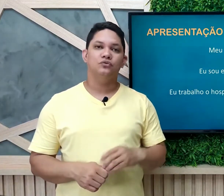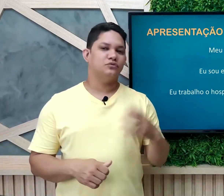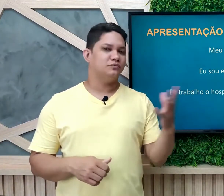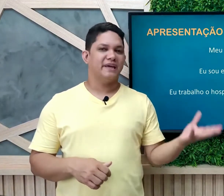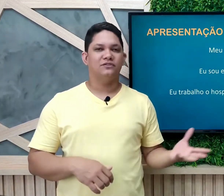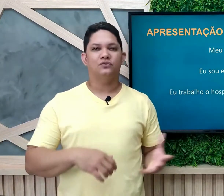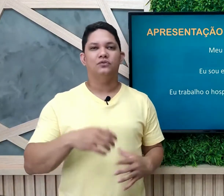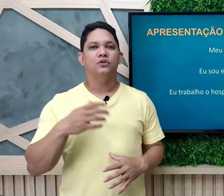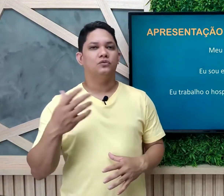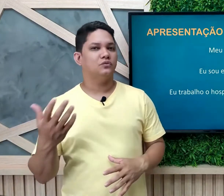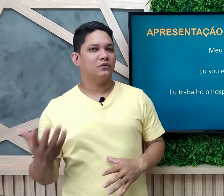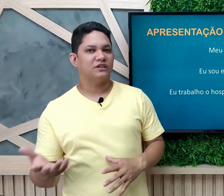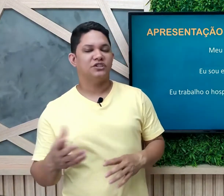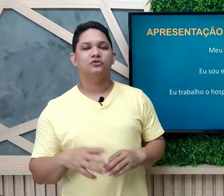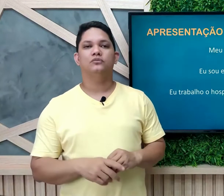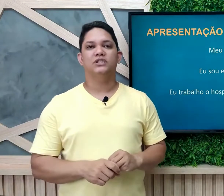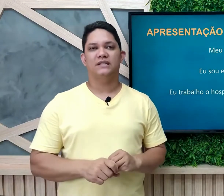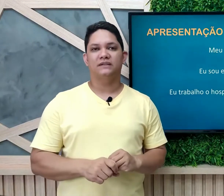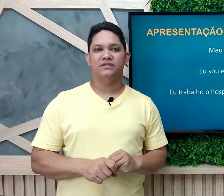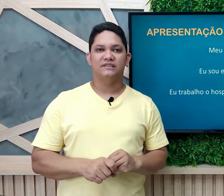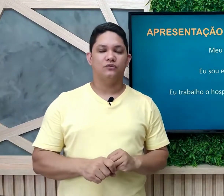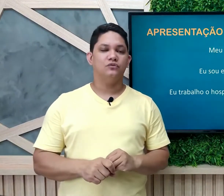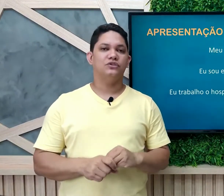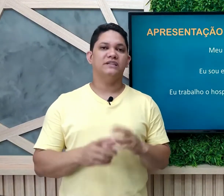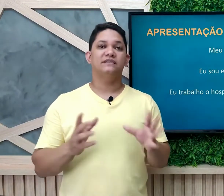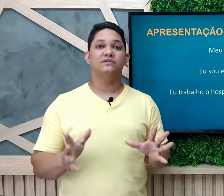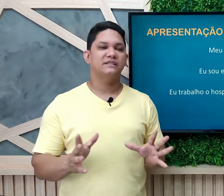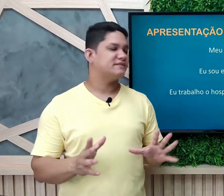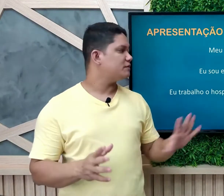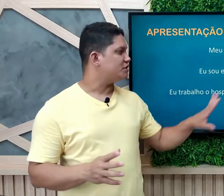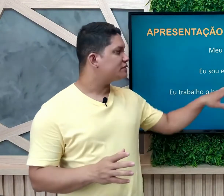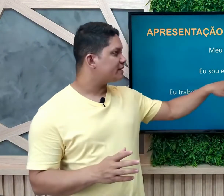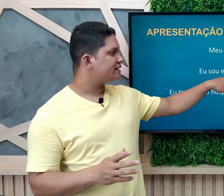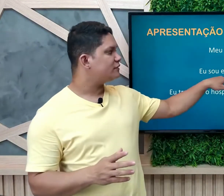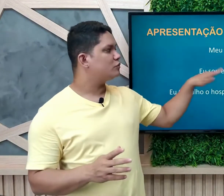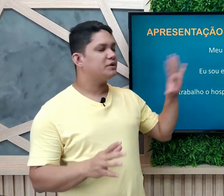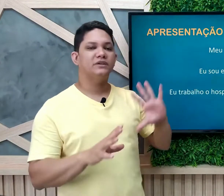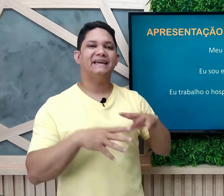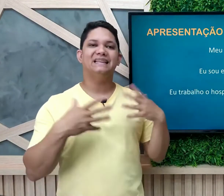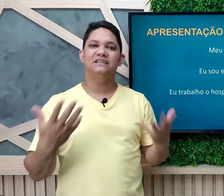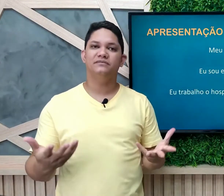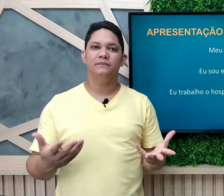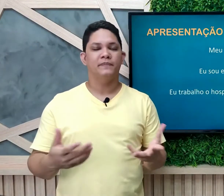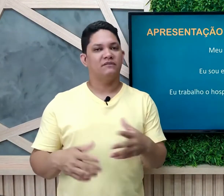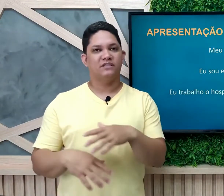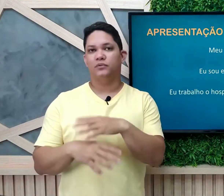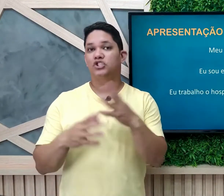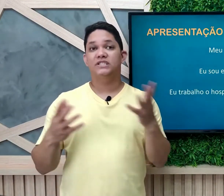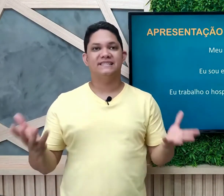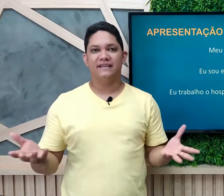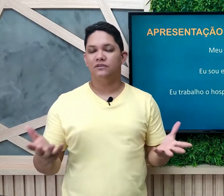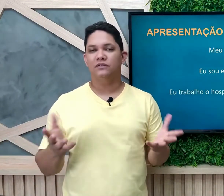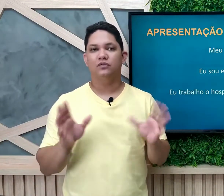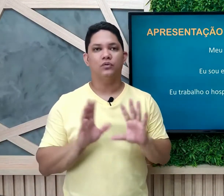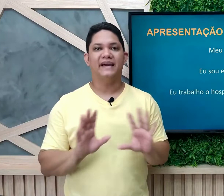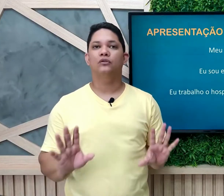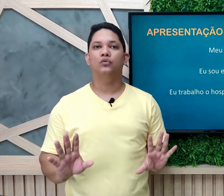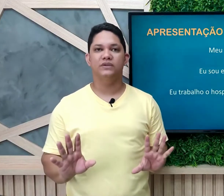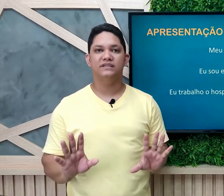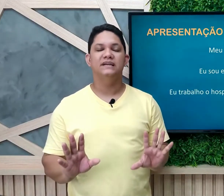saúde, um médico, um agente comunitário de saúde, e assim sucessivamente. Então aqui é um momento que é livre. Você pode dizer qualquer coisa